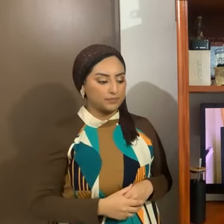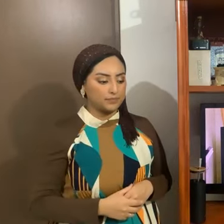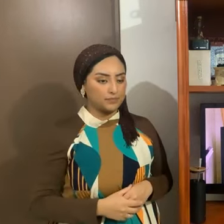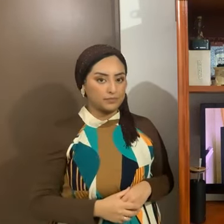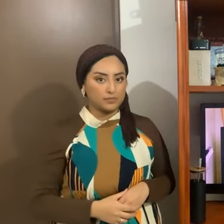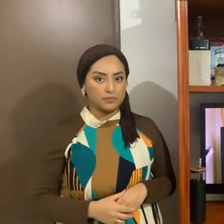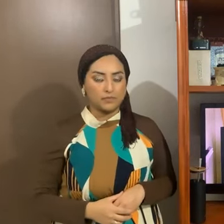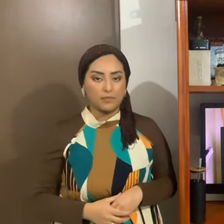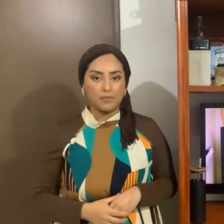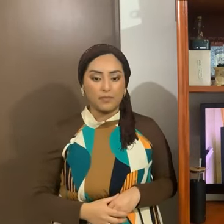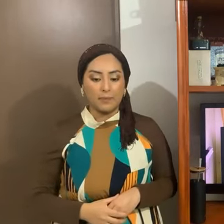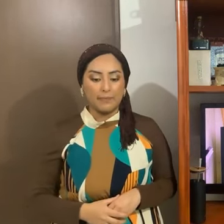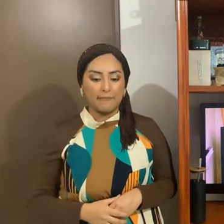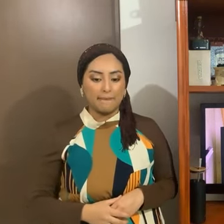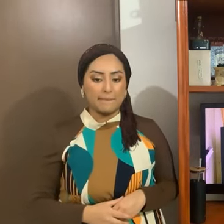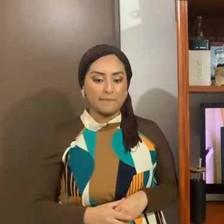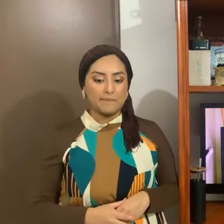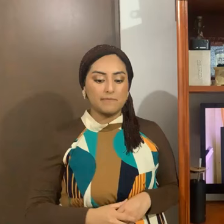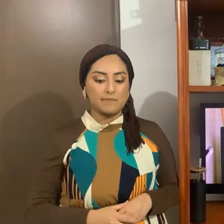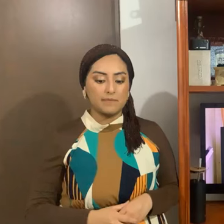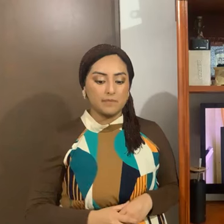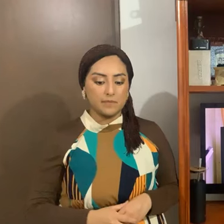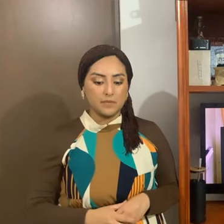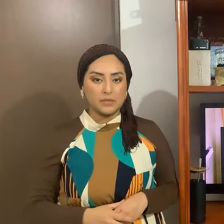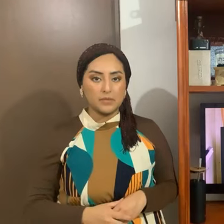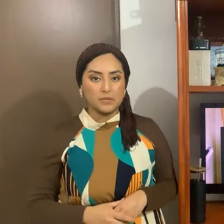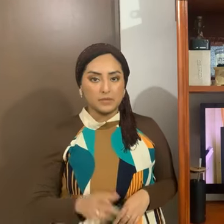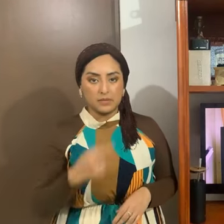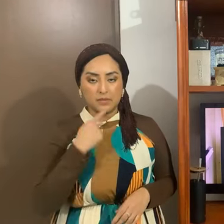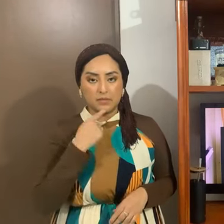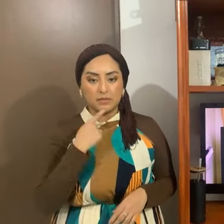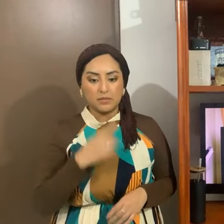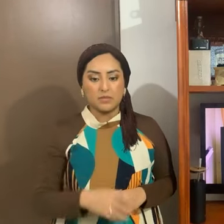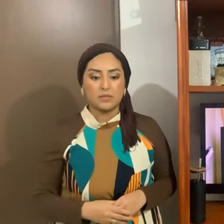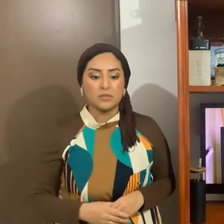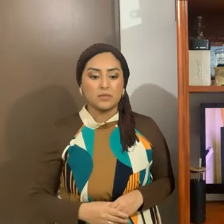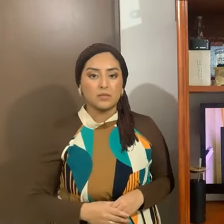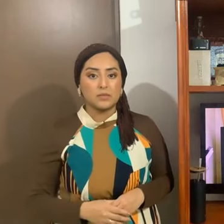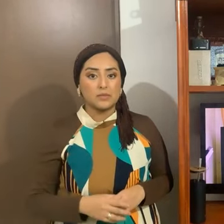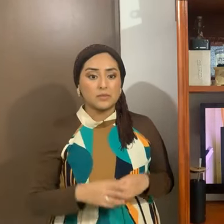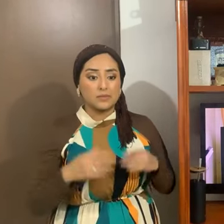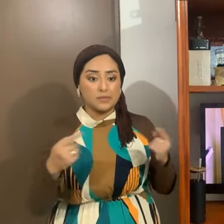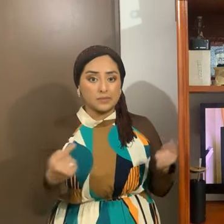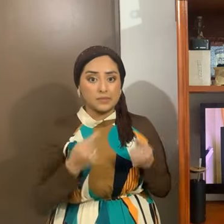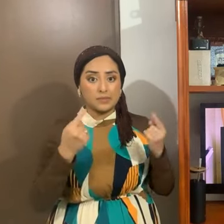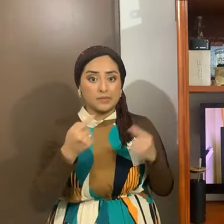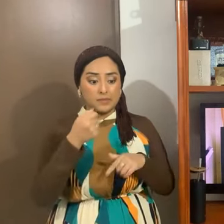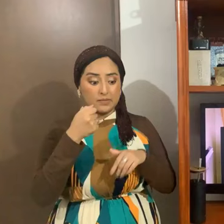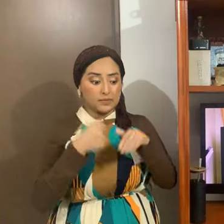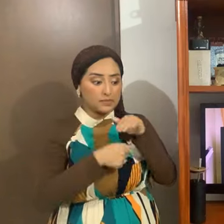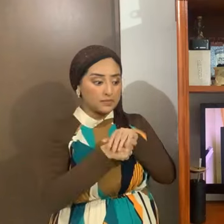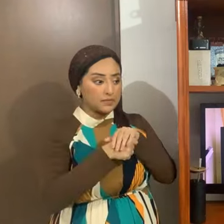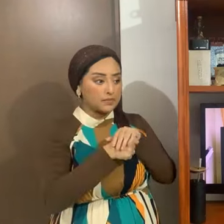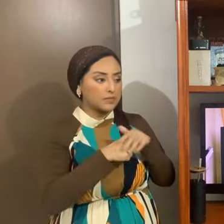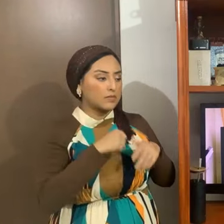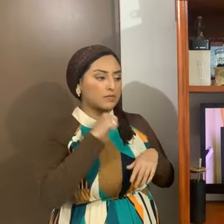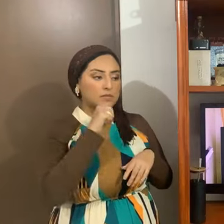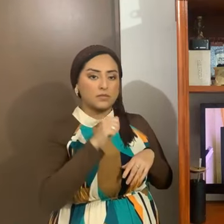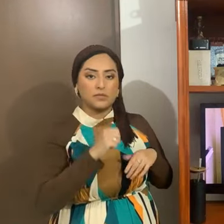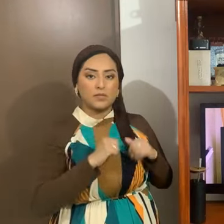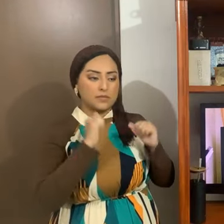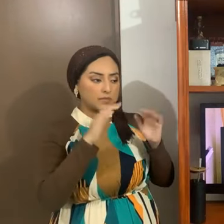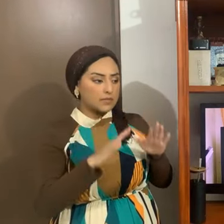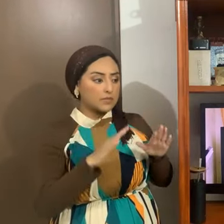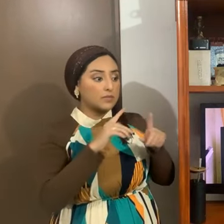28, verso 13. Dice, el que encubre sus pecados no